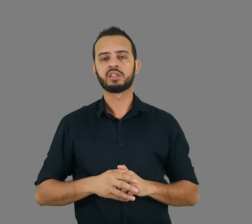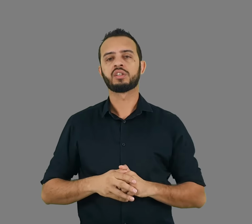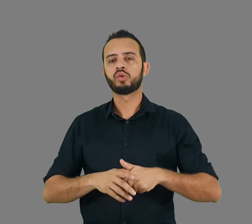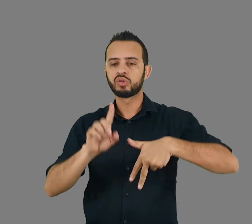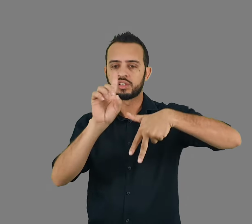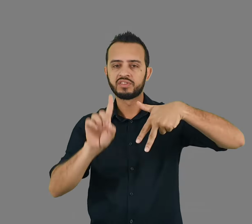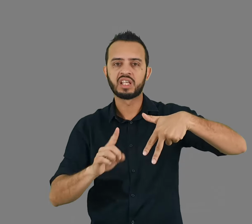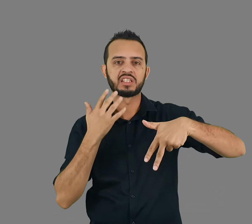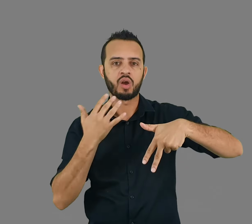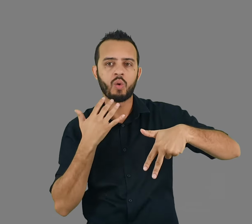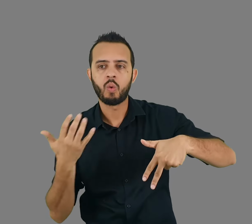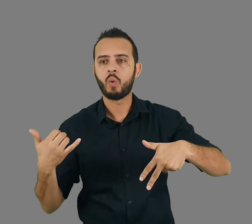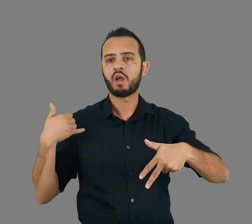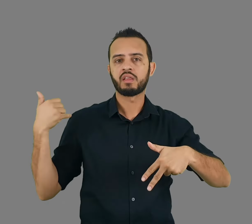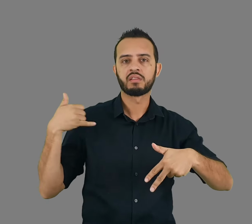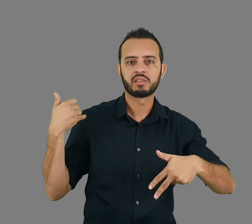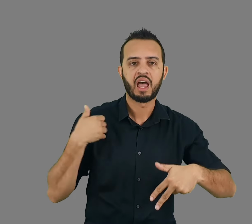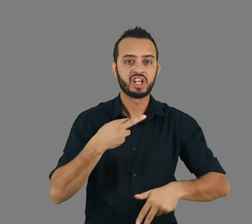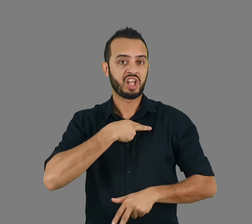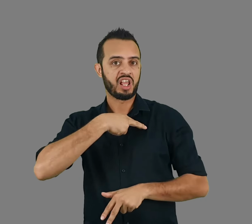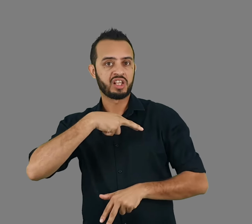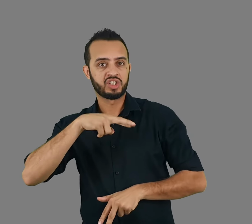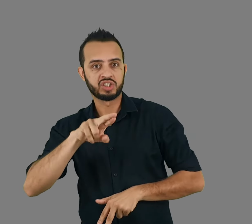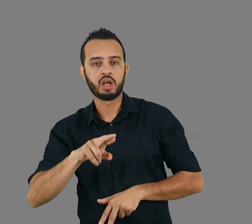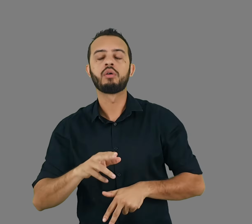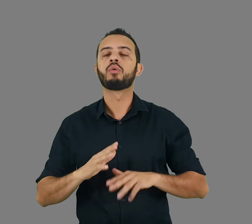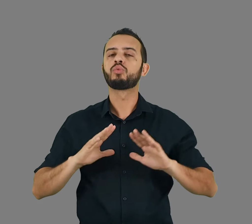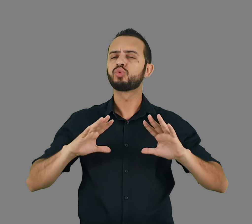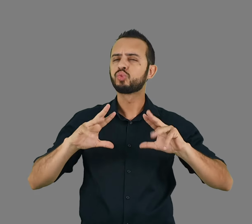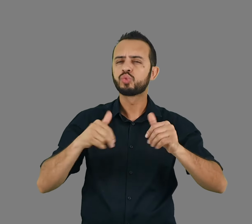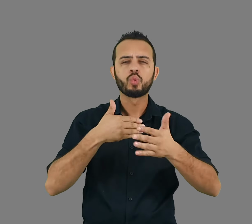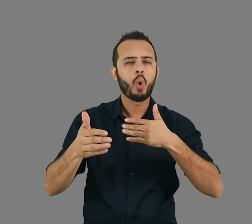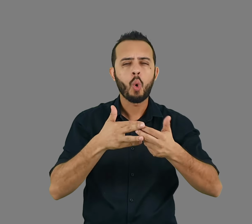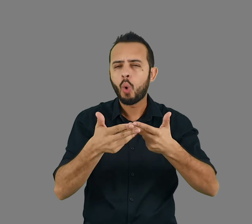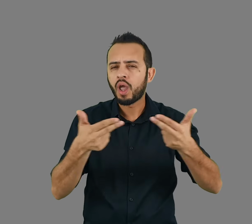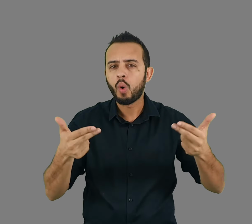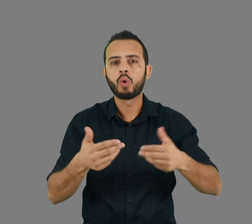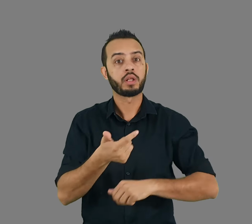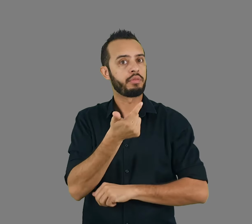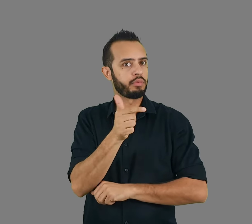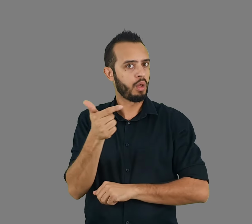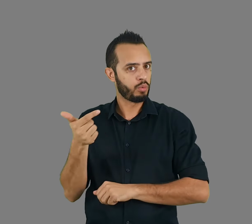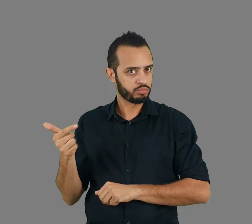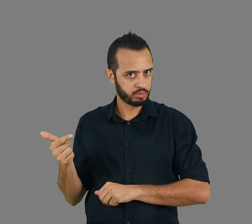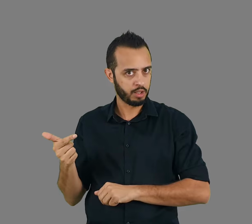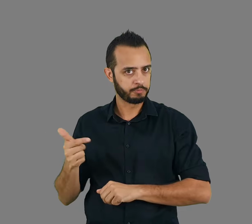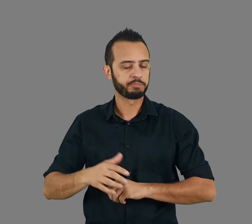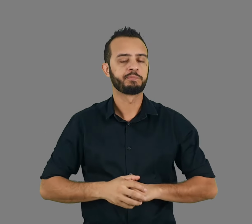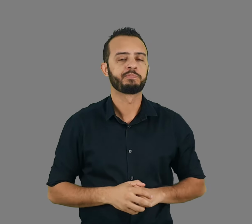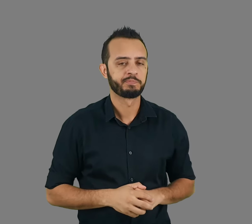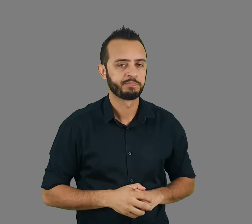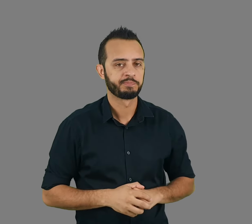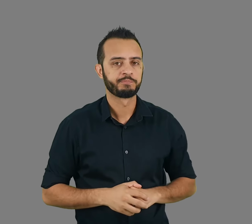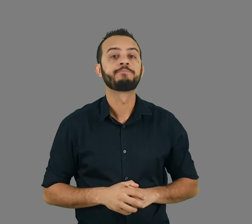cor, idade, religião, deficiência e quaisquer outras formas de discriminação, prestando